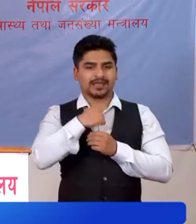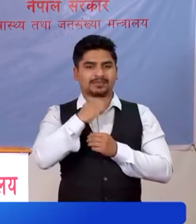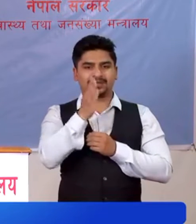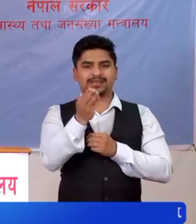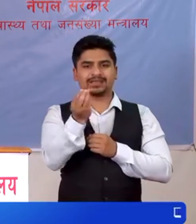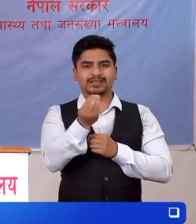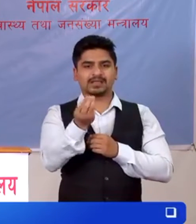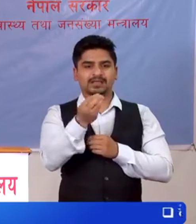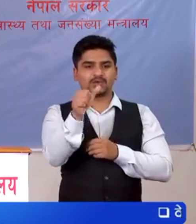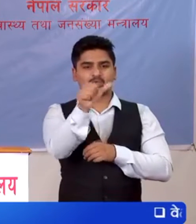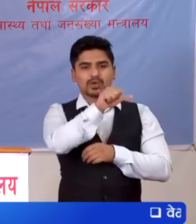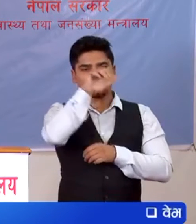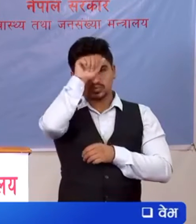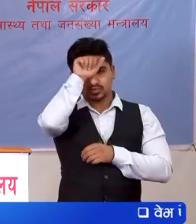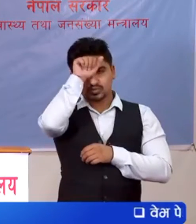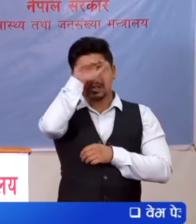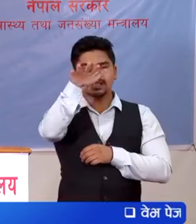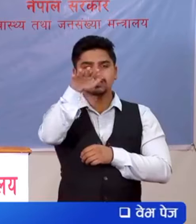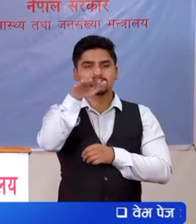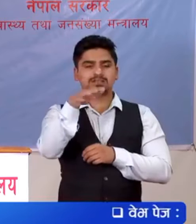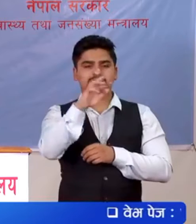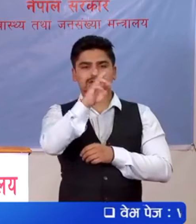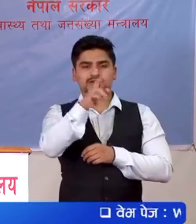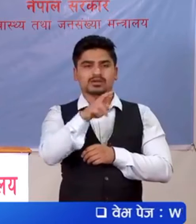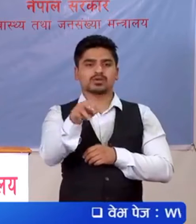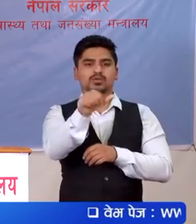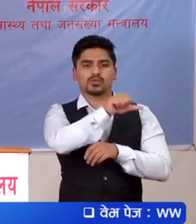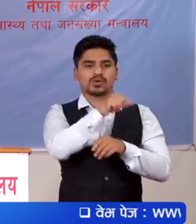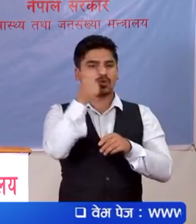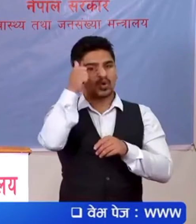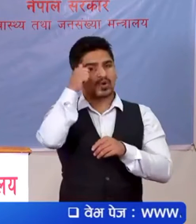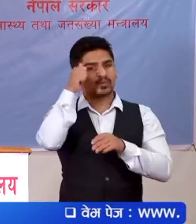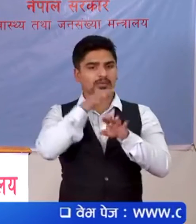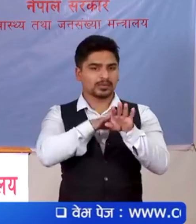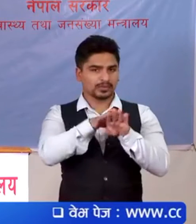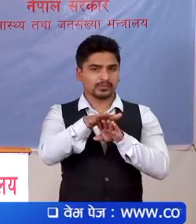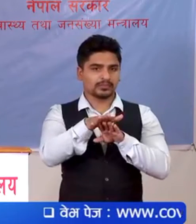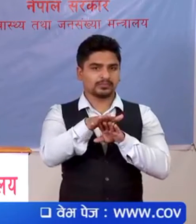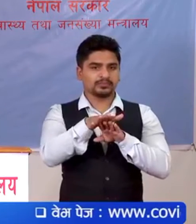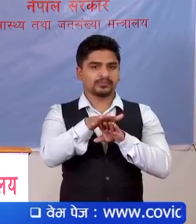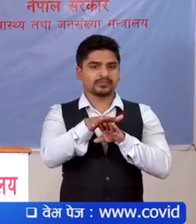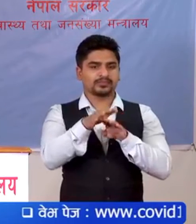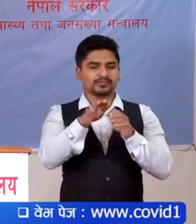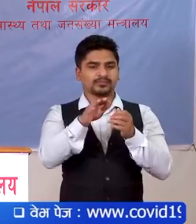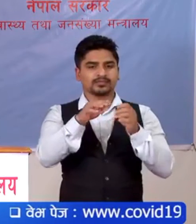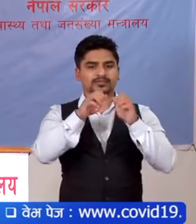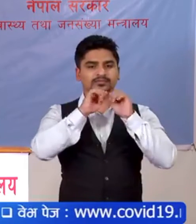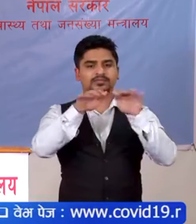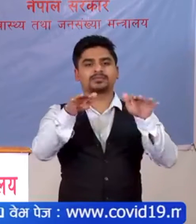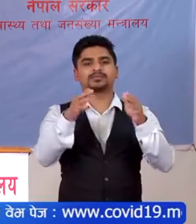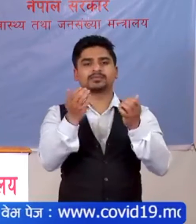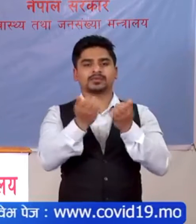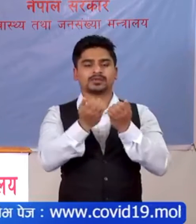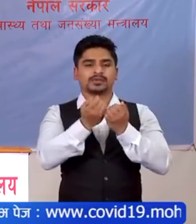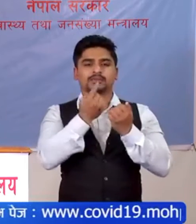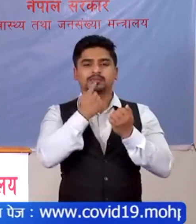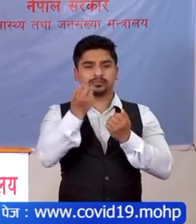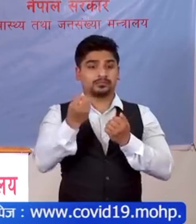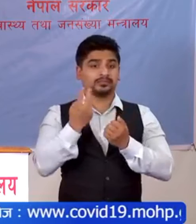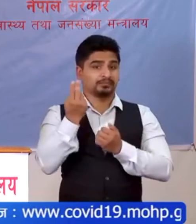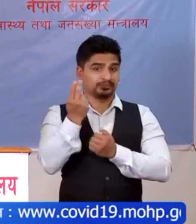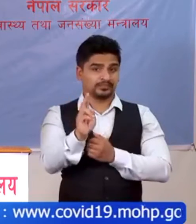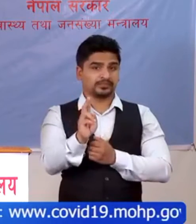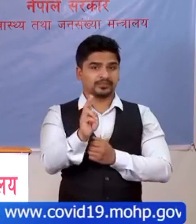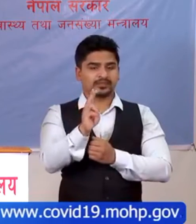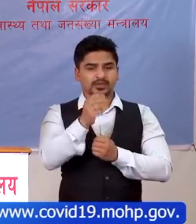हामीले केही उहाँको सन्देश र उहाँका एक्सपिरियन्सहरू अनुभवहरू प्रकाशन गरिदिन भनेर भन्नुभएको